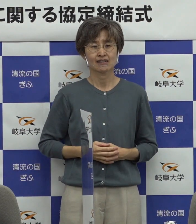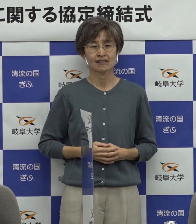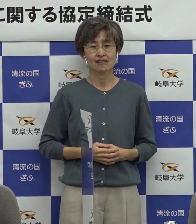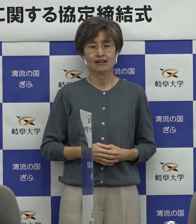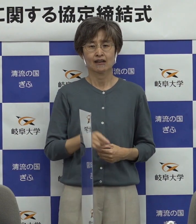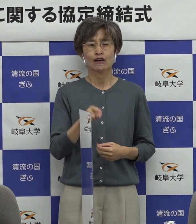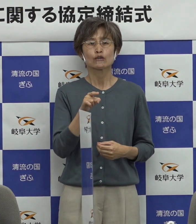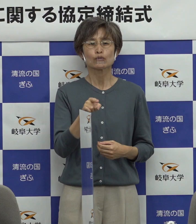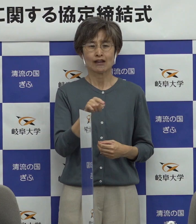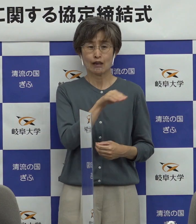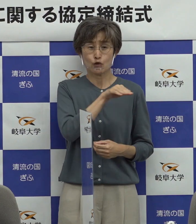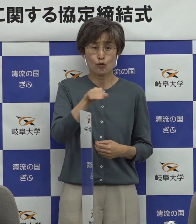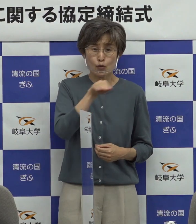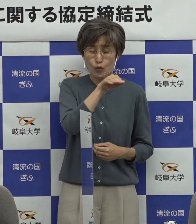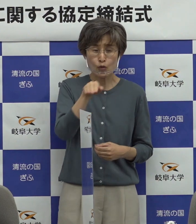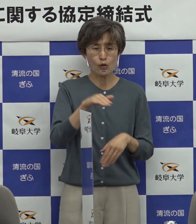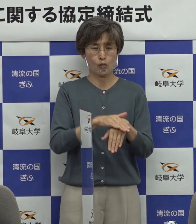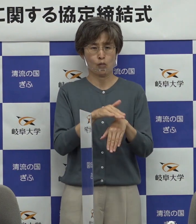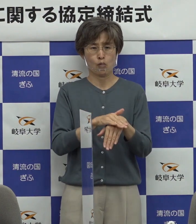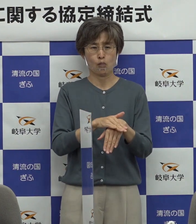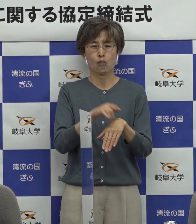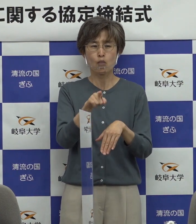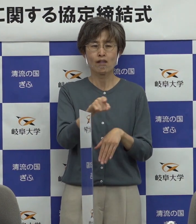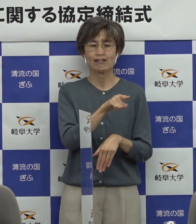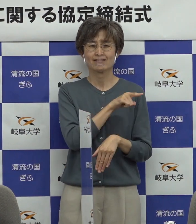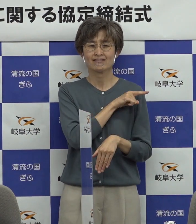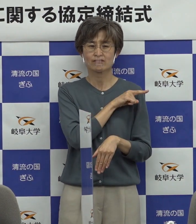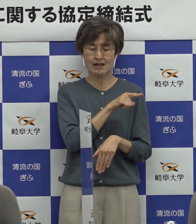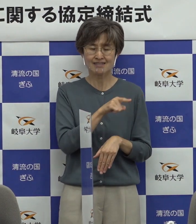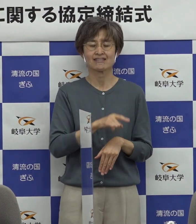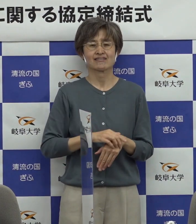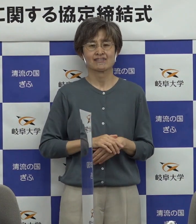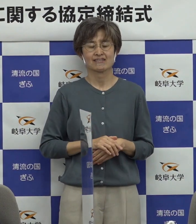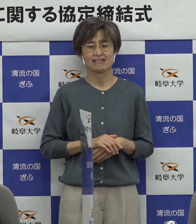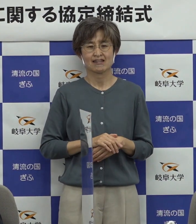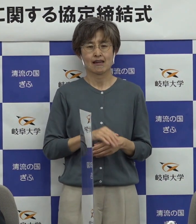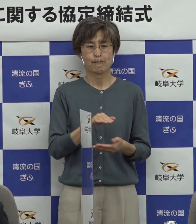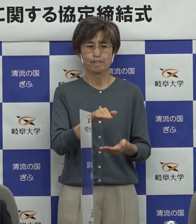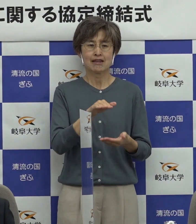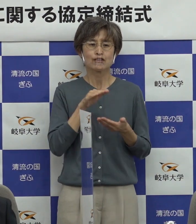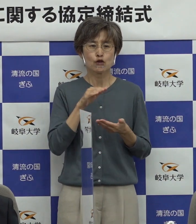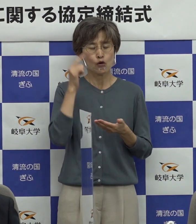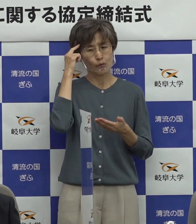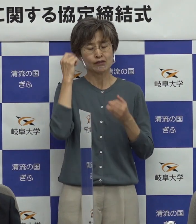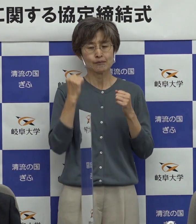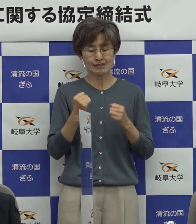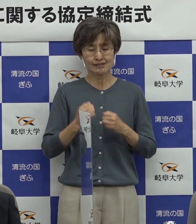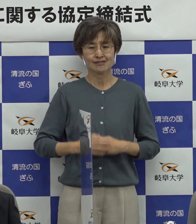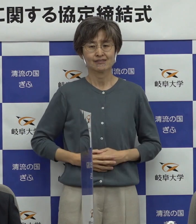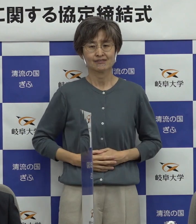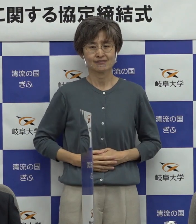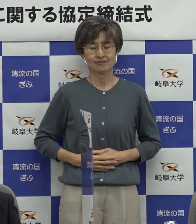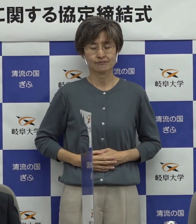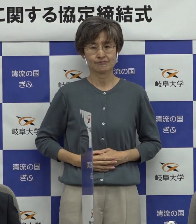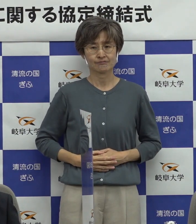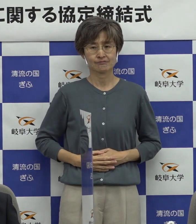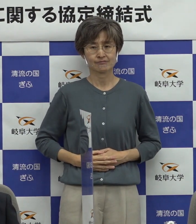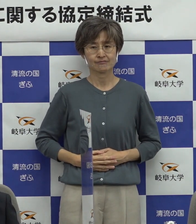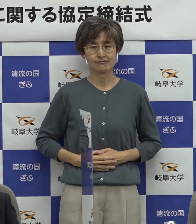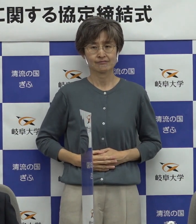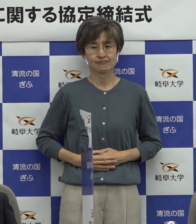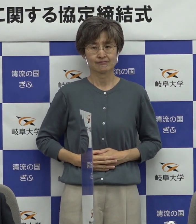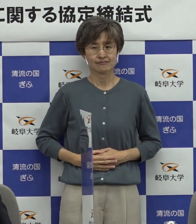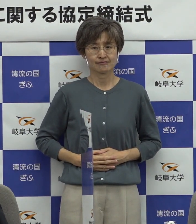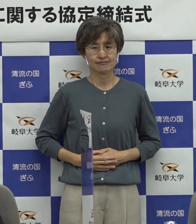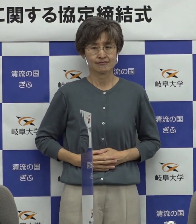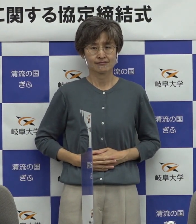常に強くなるという、そこを一番に何というかなメリットというふうに感じております。 ちょ